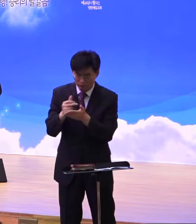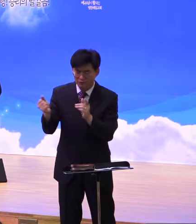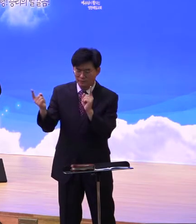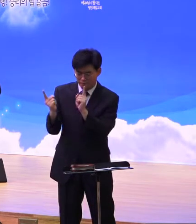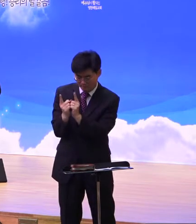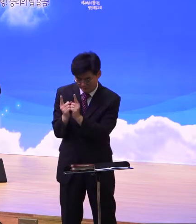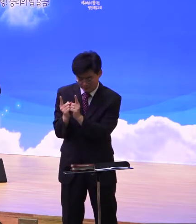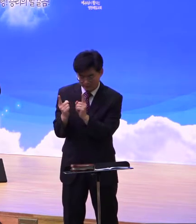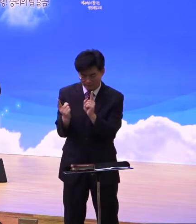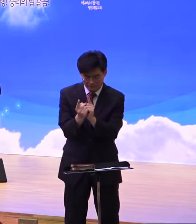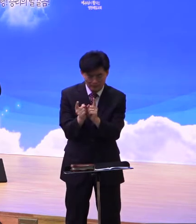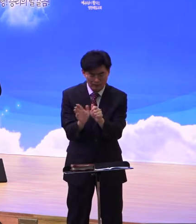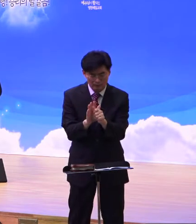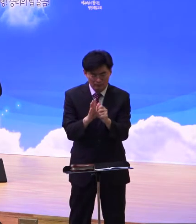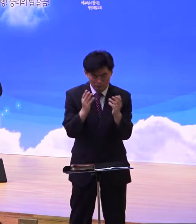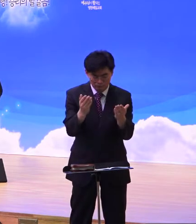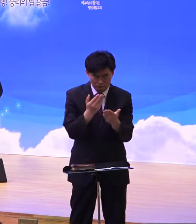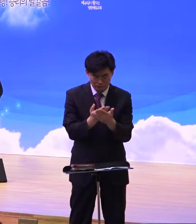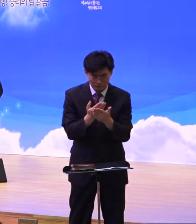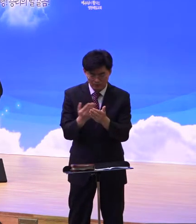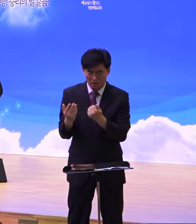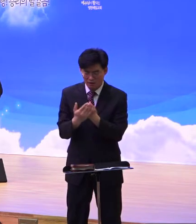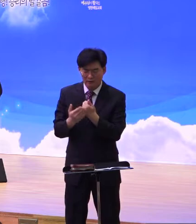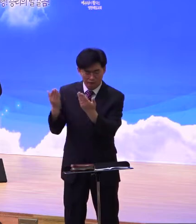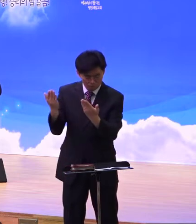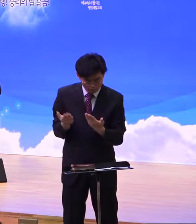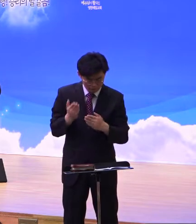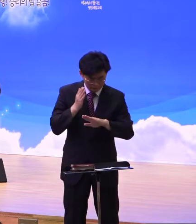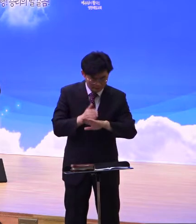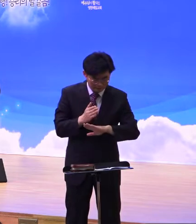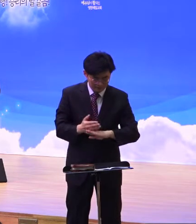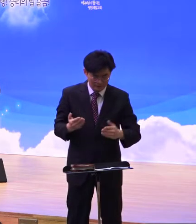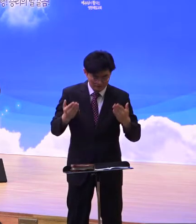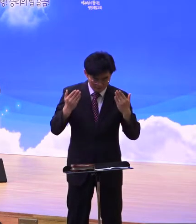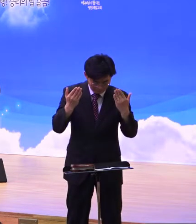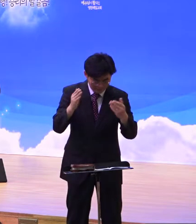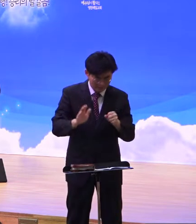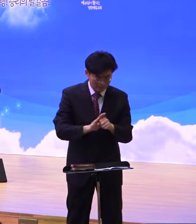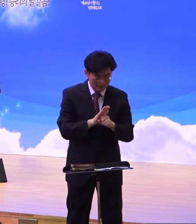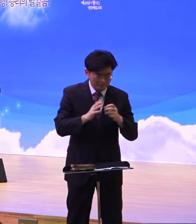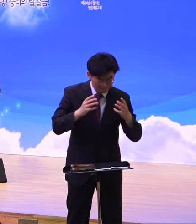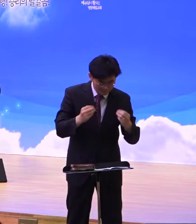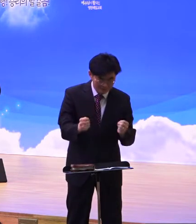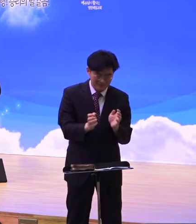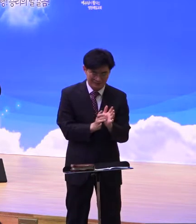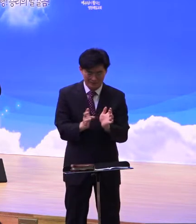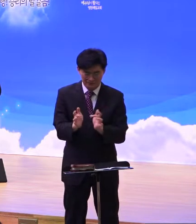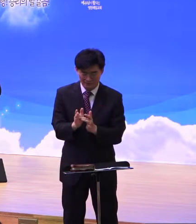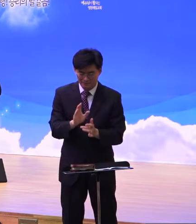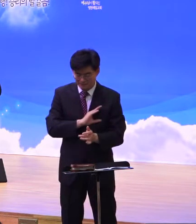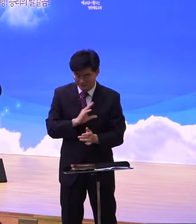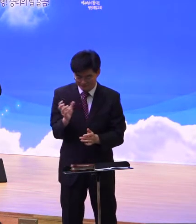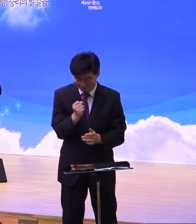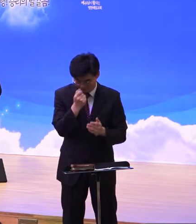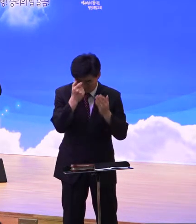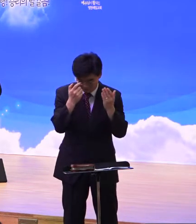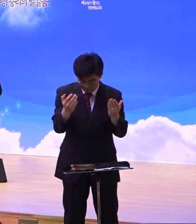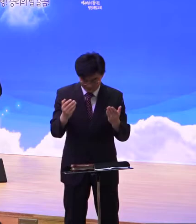주시옵소서. 주님의 은혜에 감사드리오며 사랑이 풍성하신 예수님 이름으로